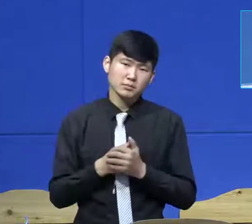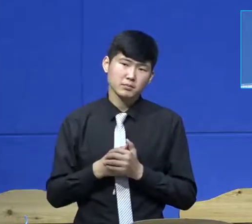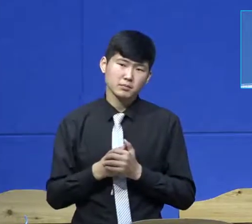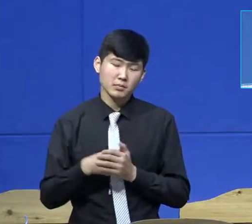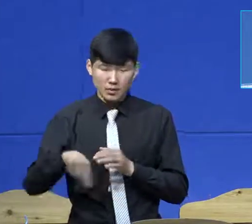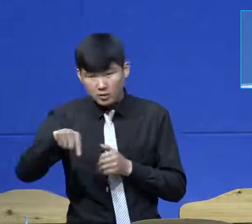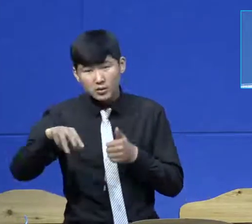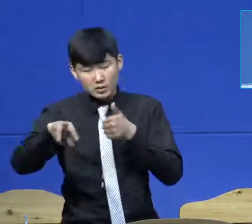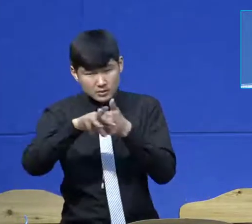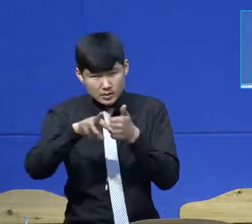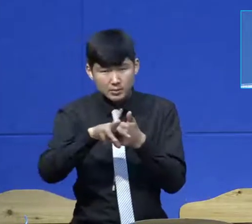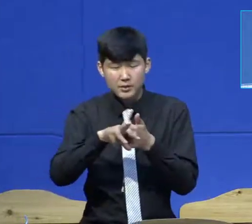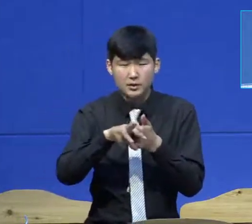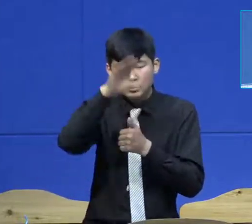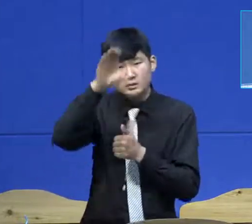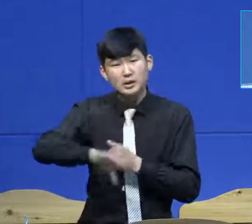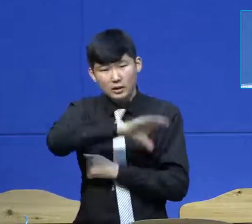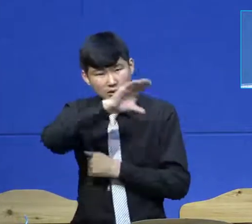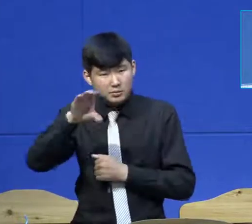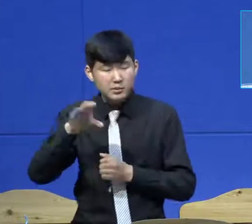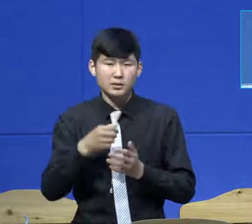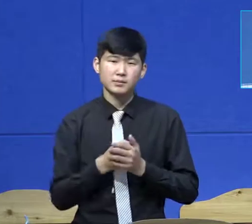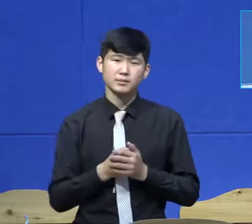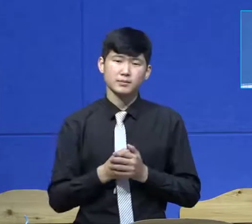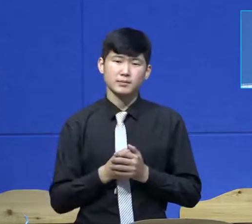маань энэ сайн мэдээ загвал